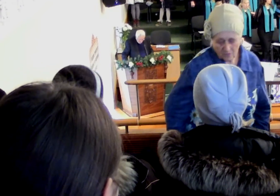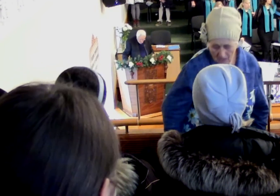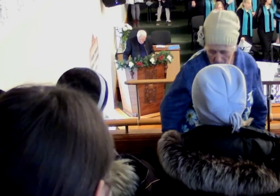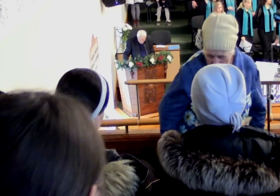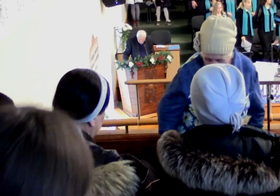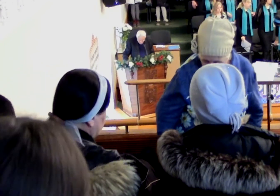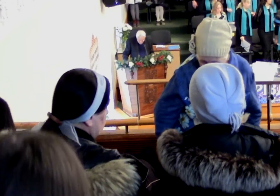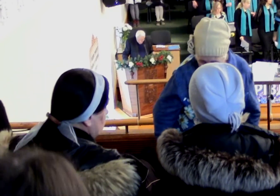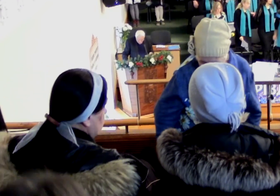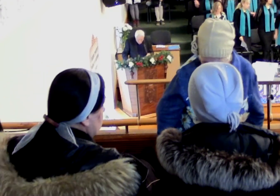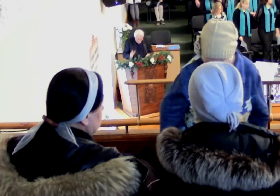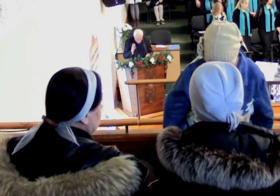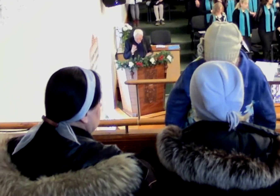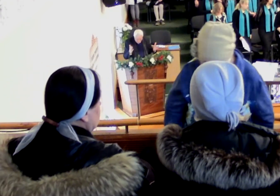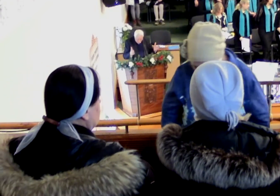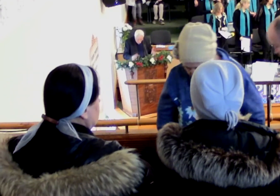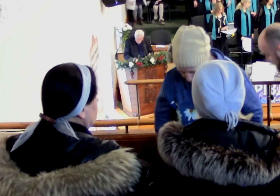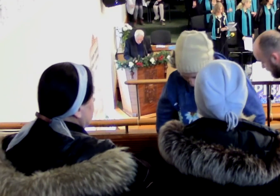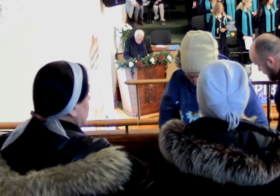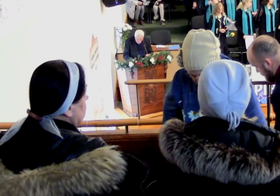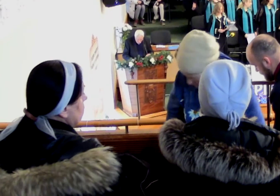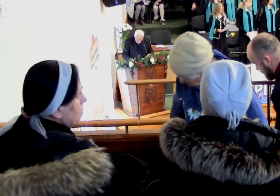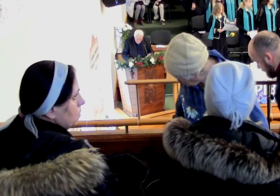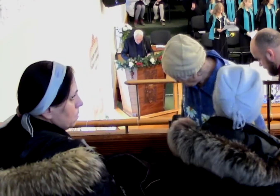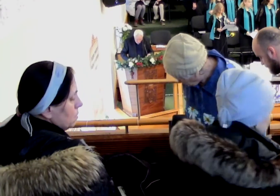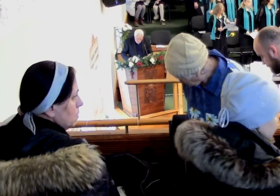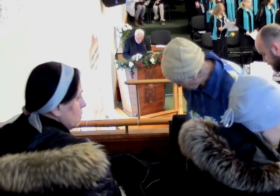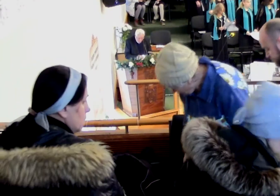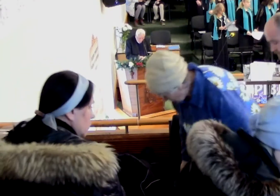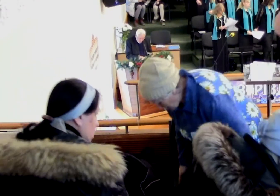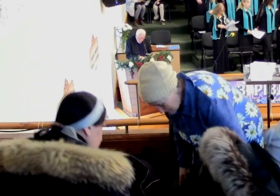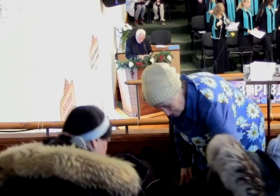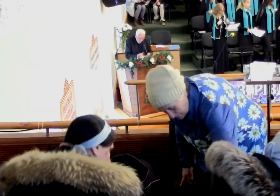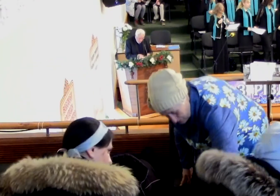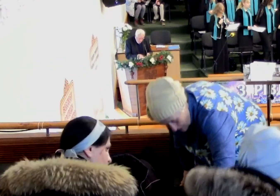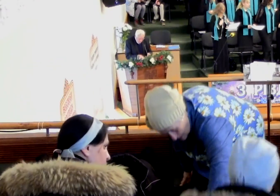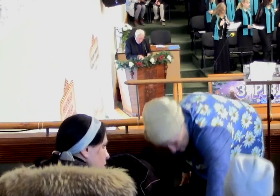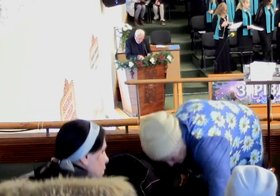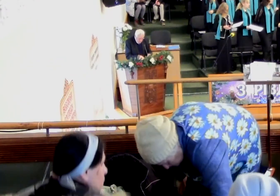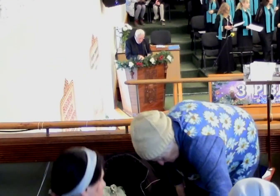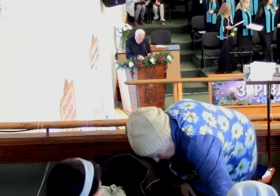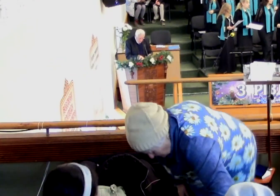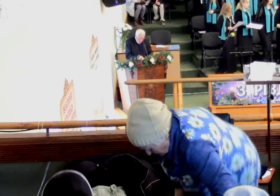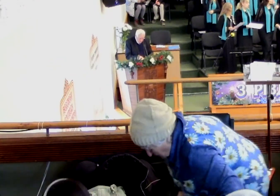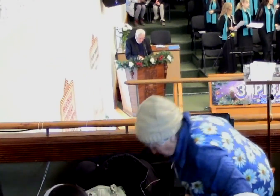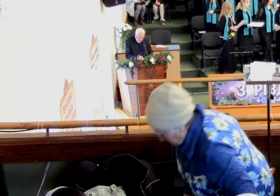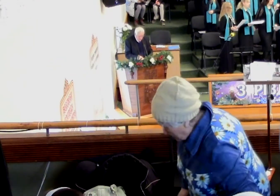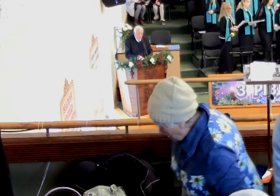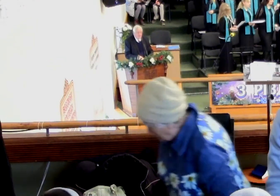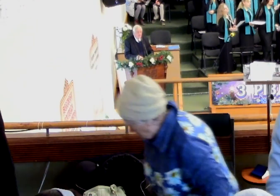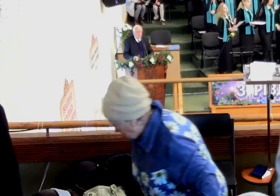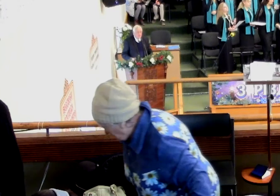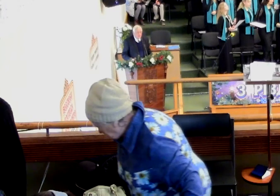Братья и сестры, мы во время пения сегодня воскресный день поучаствуем в добровольном материальном служении на Дело